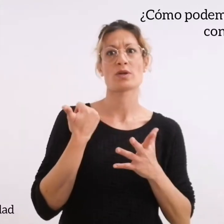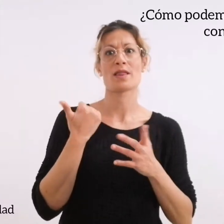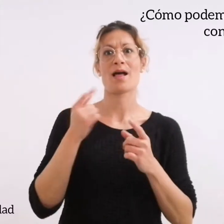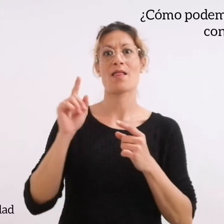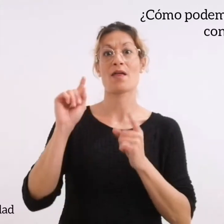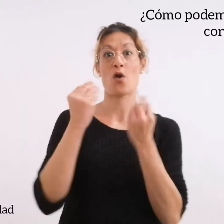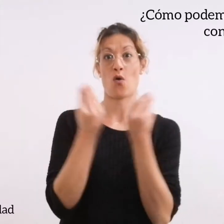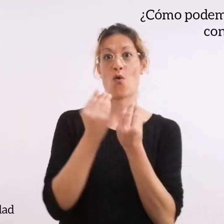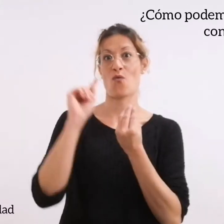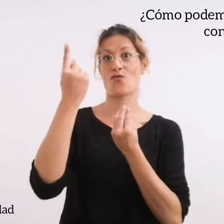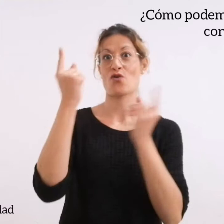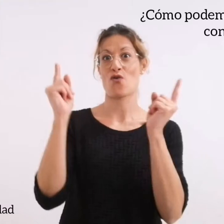es